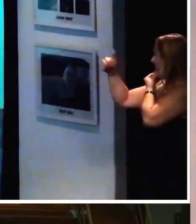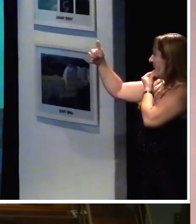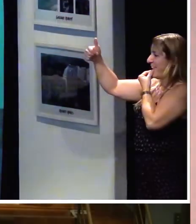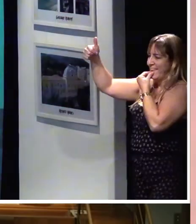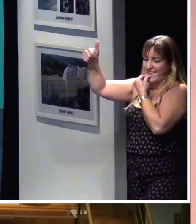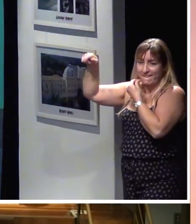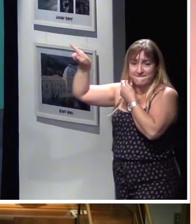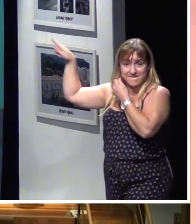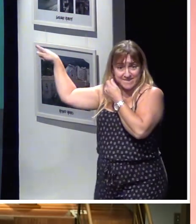Pode acender a luz, por favor.